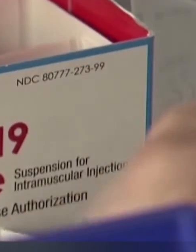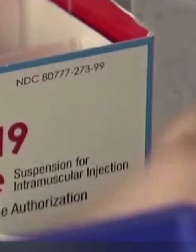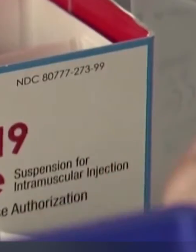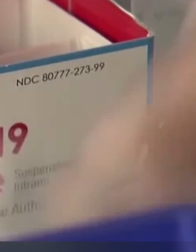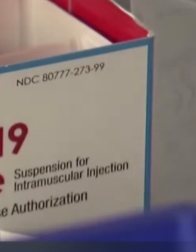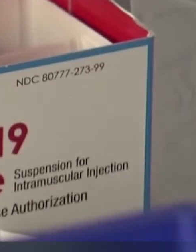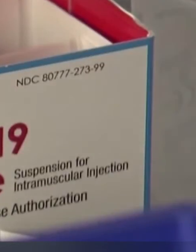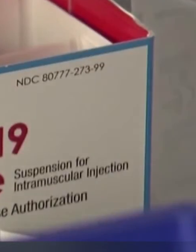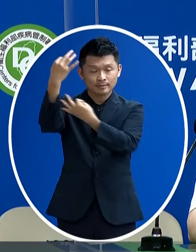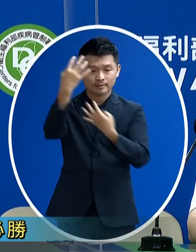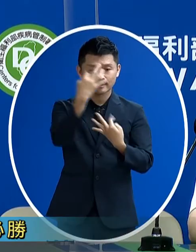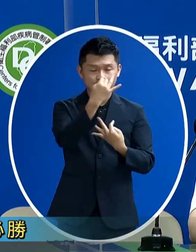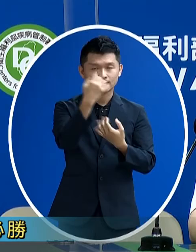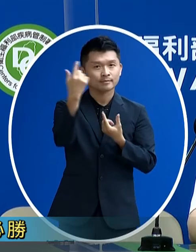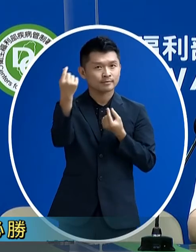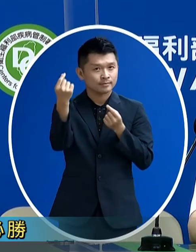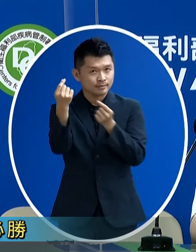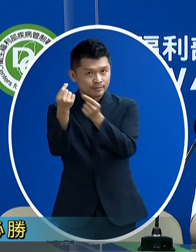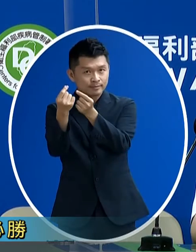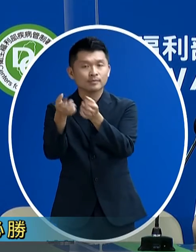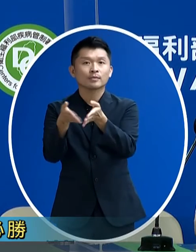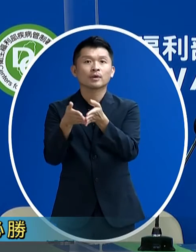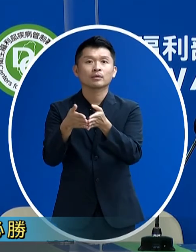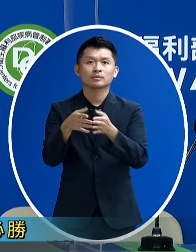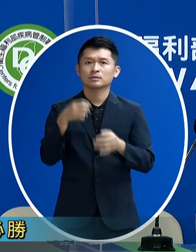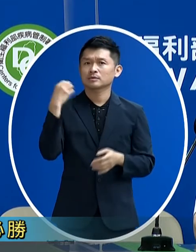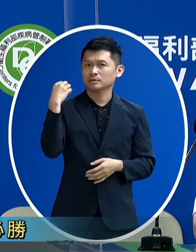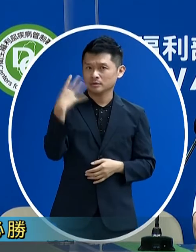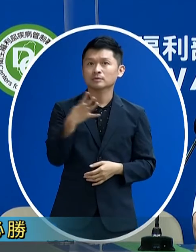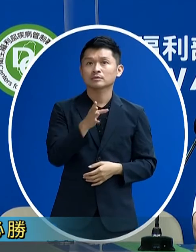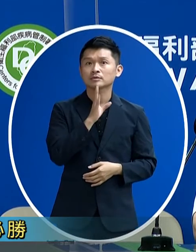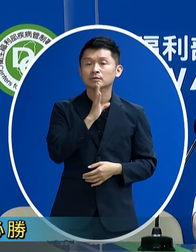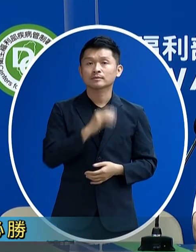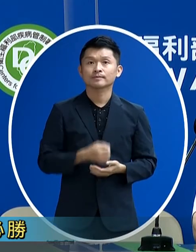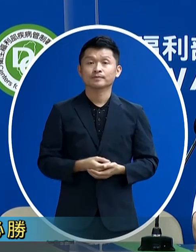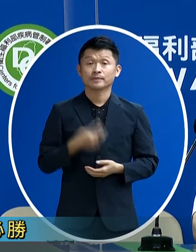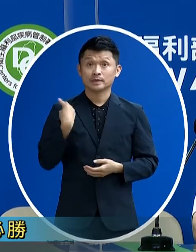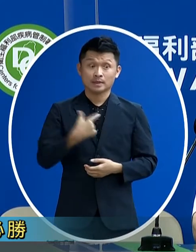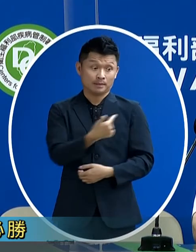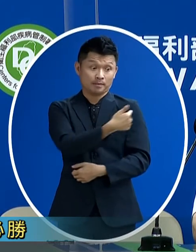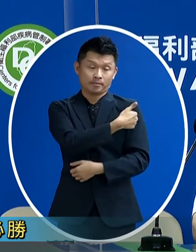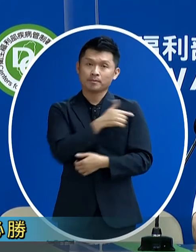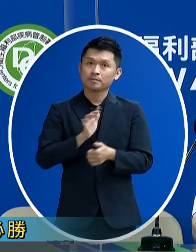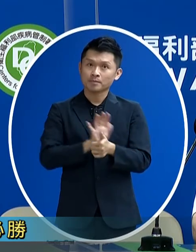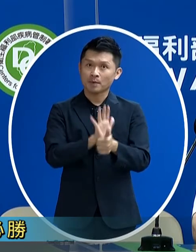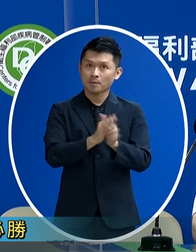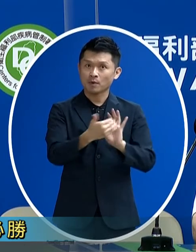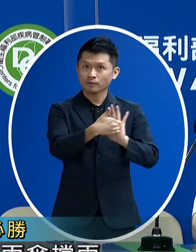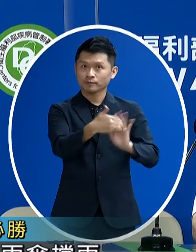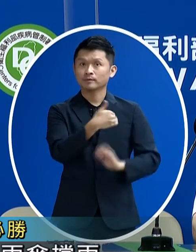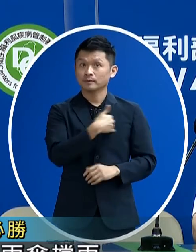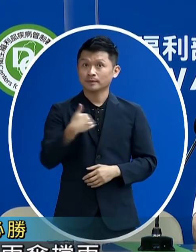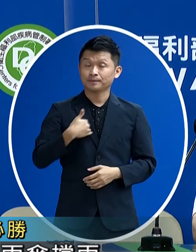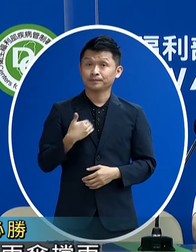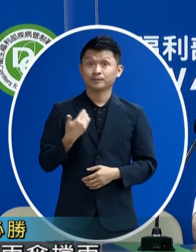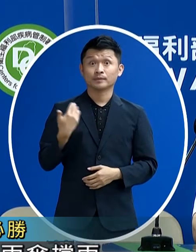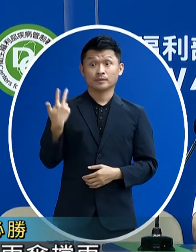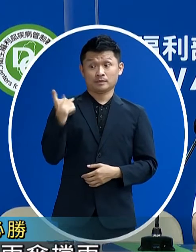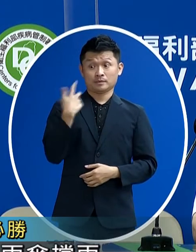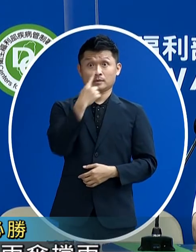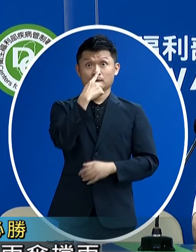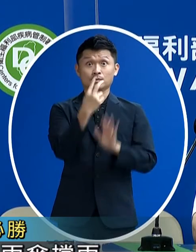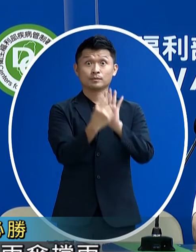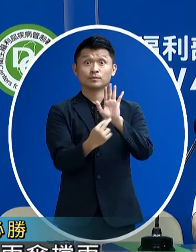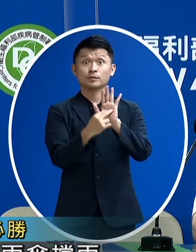是一把很好的新伞。 这都是最新的，那而且是确定有效的。那如果以我上个礼拜举的例